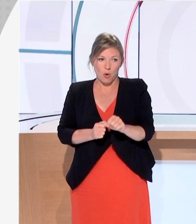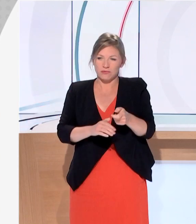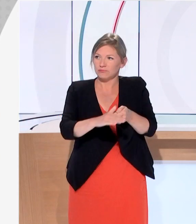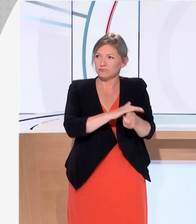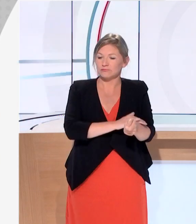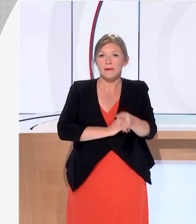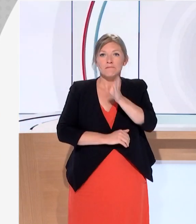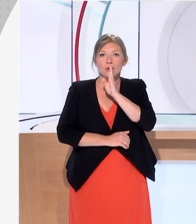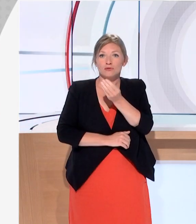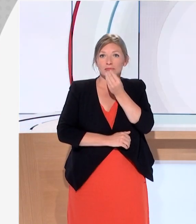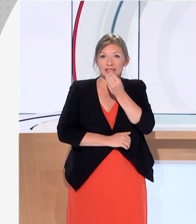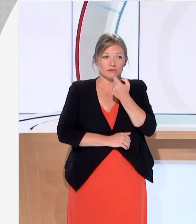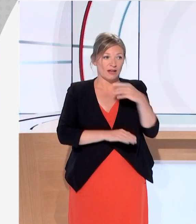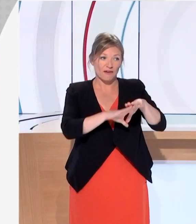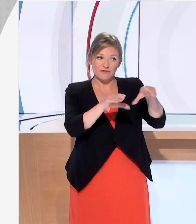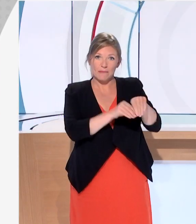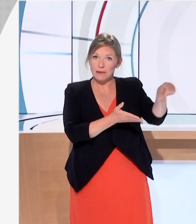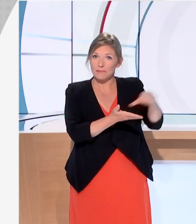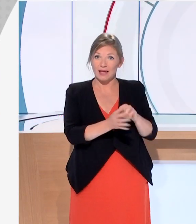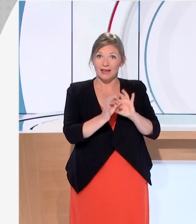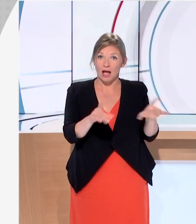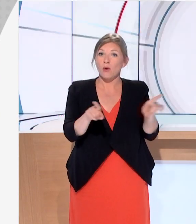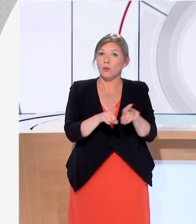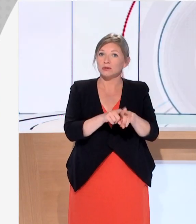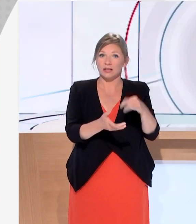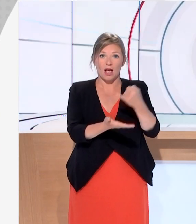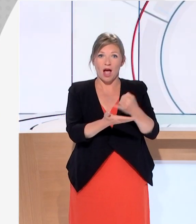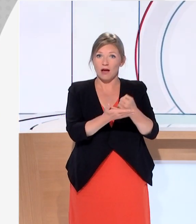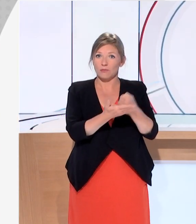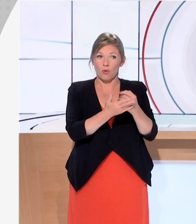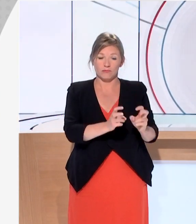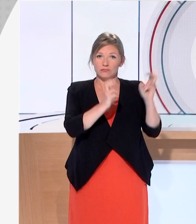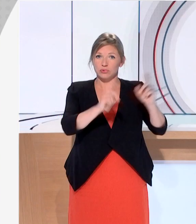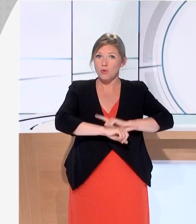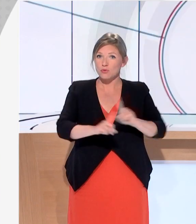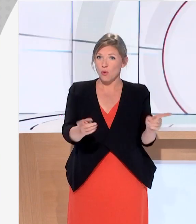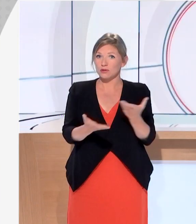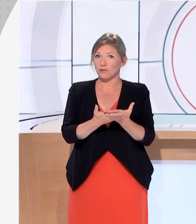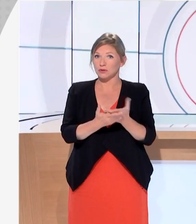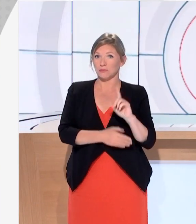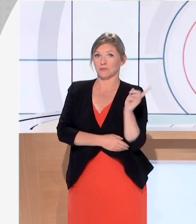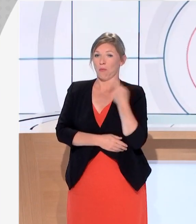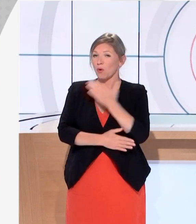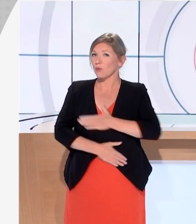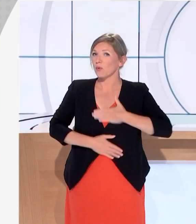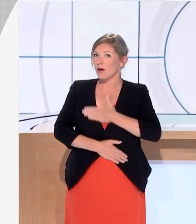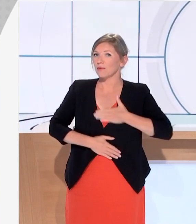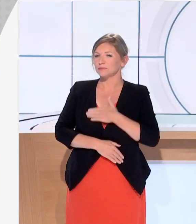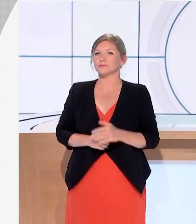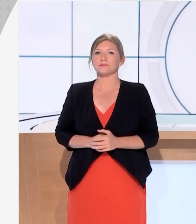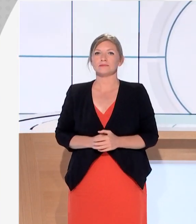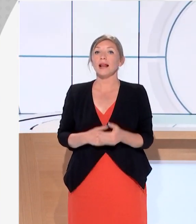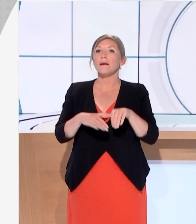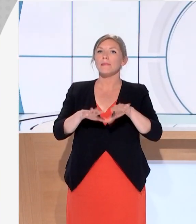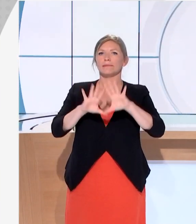Rion puissent non seulement manger et que les familles ce soit gratuit pour elles, mais en plus qu'il n'y ait pas d'impact fiscal. Donc c'est gagnant-gagnant. » Mais